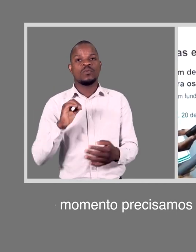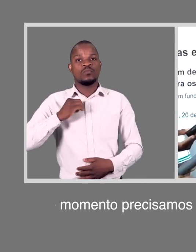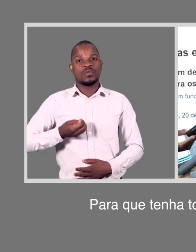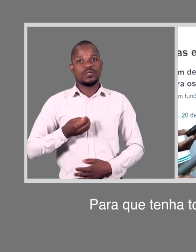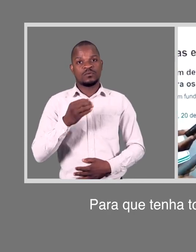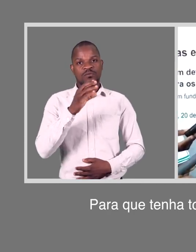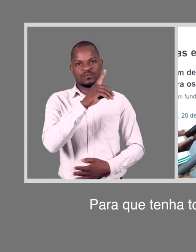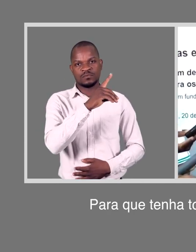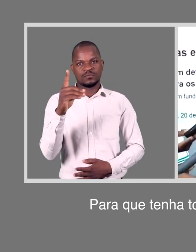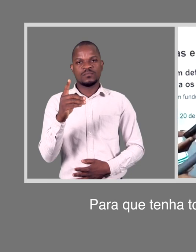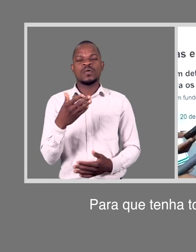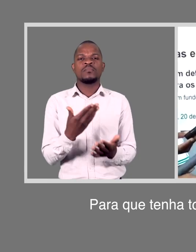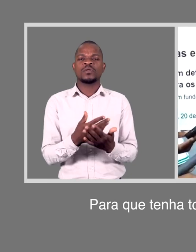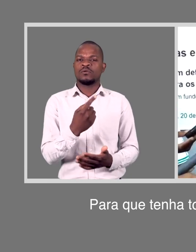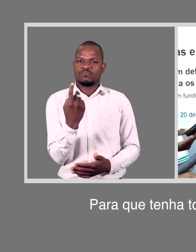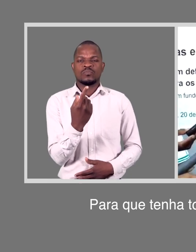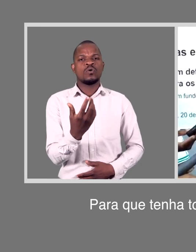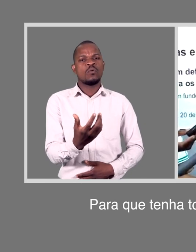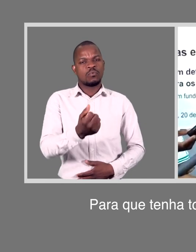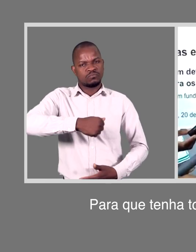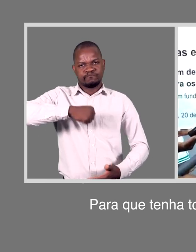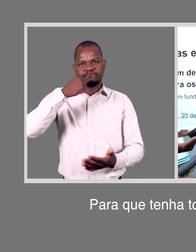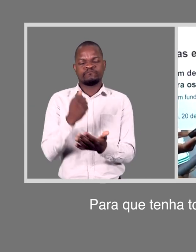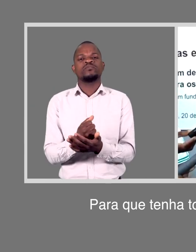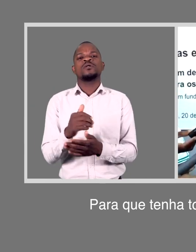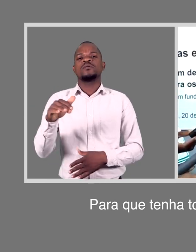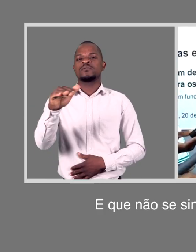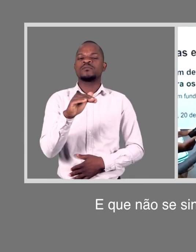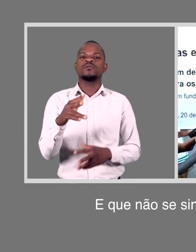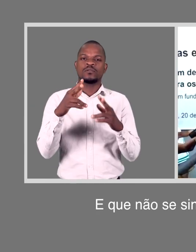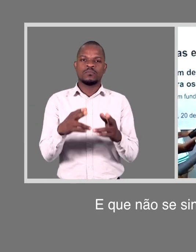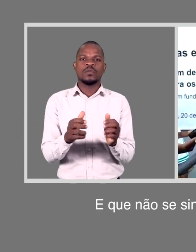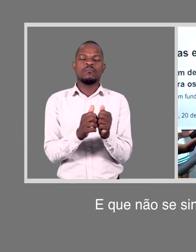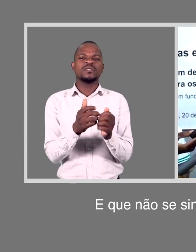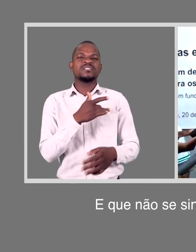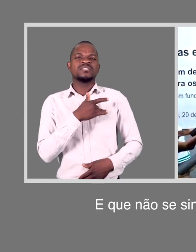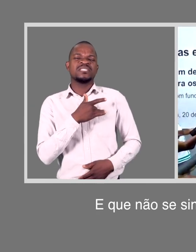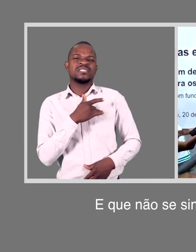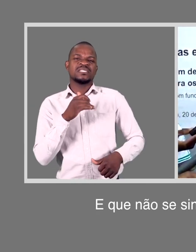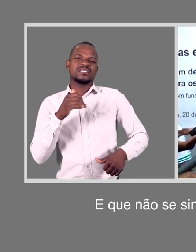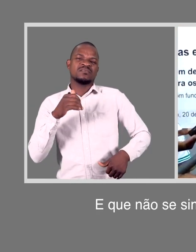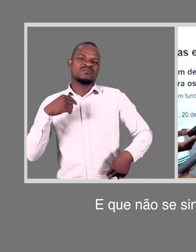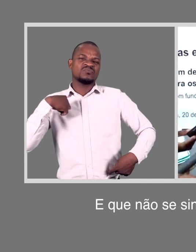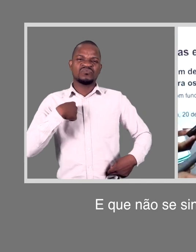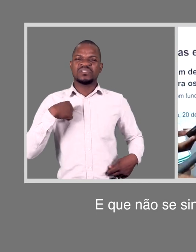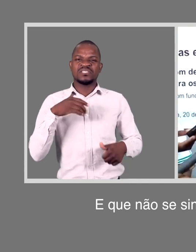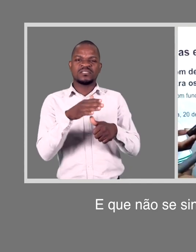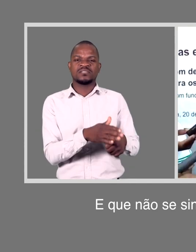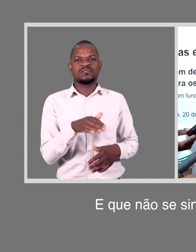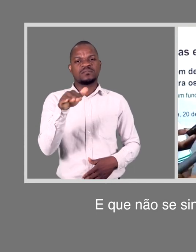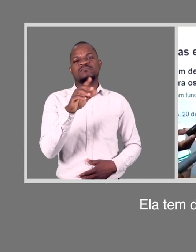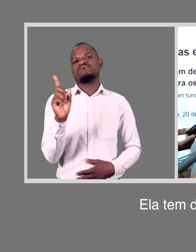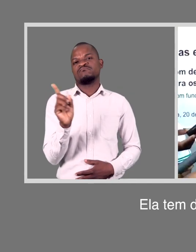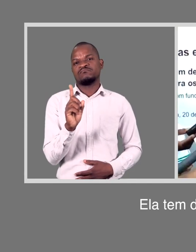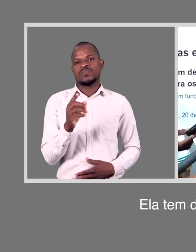deficiência para que tenha tomada de decisão na sociedade e que não se sinta discriminada na sociedade.